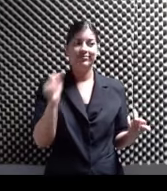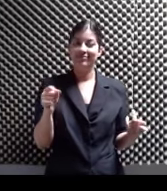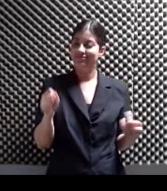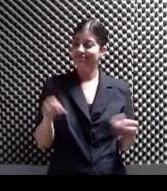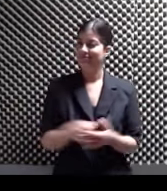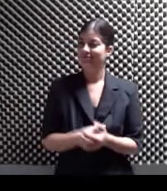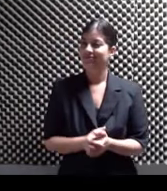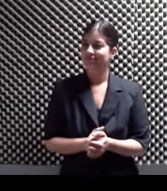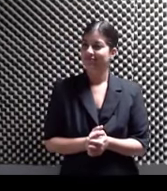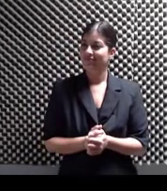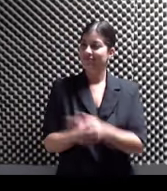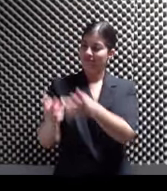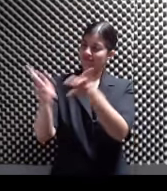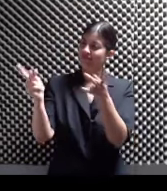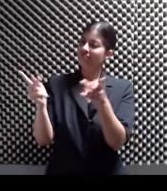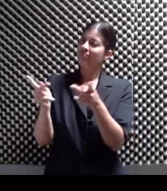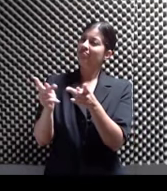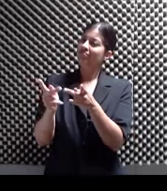Sí, pues mira que sí.